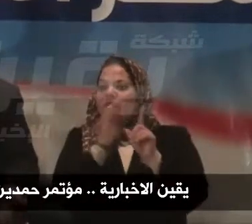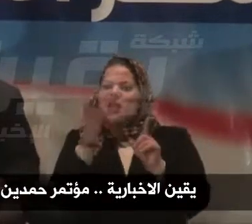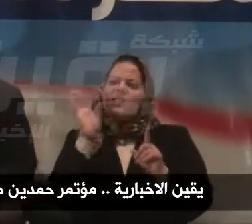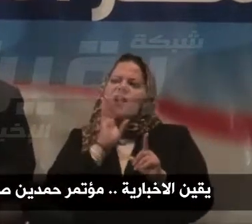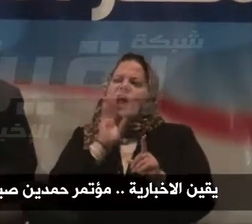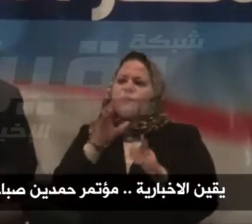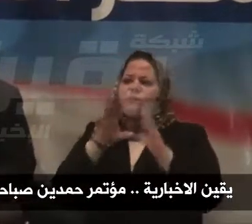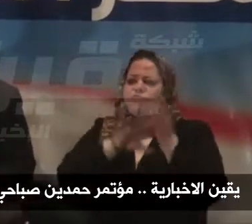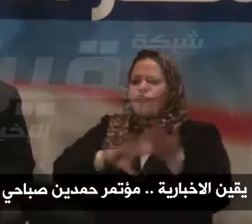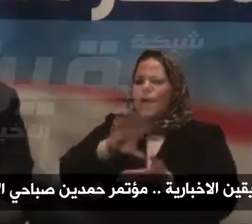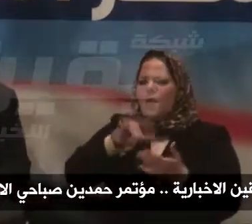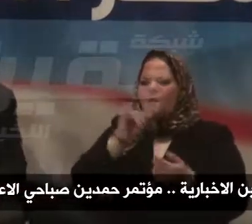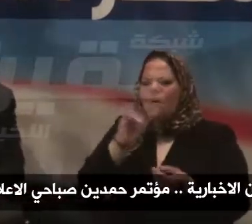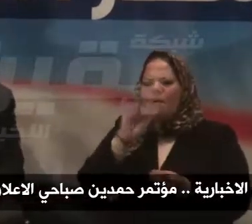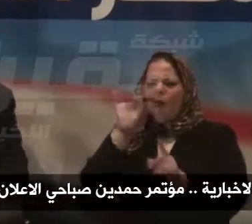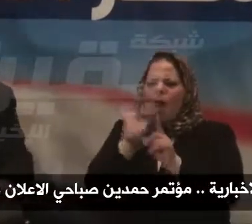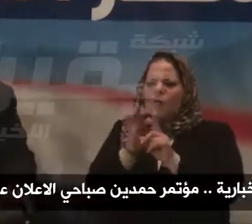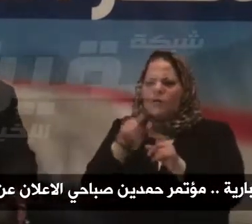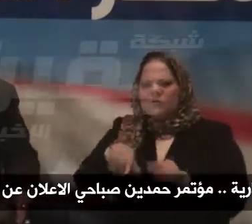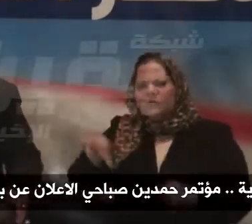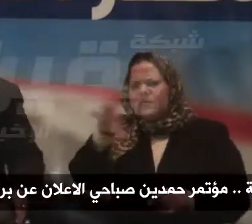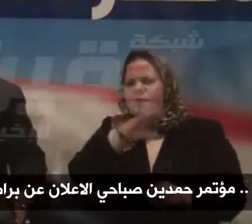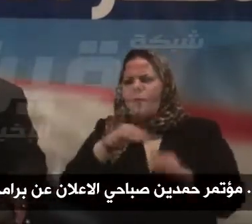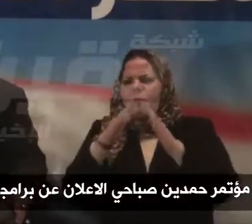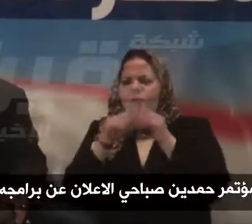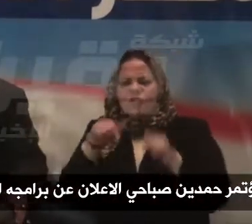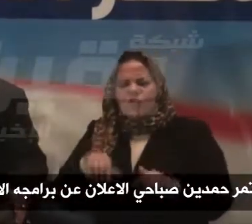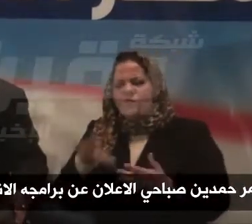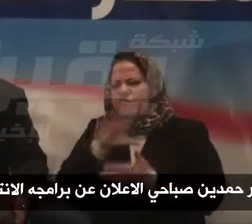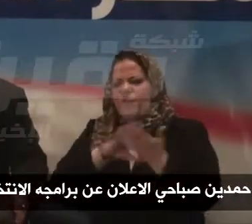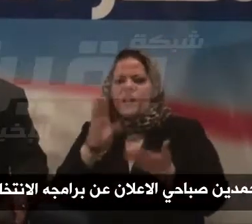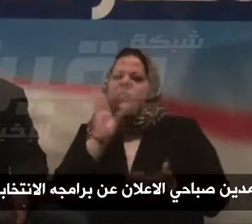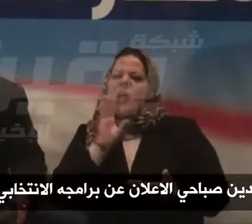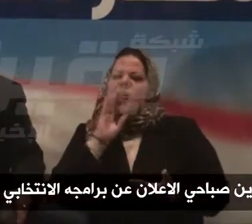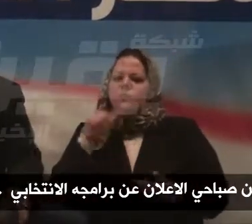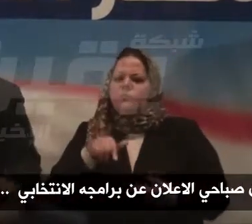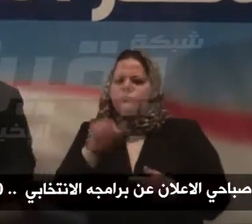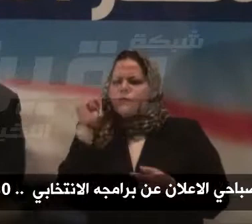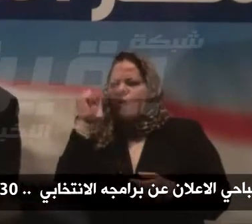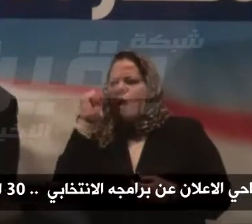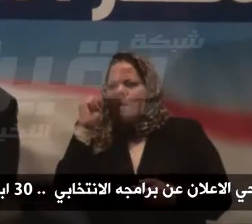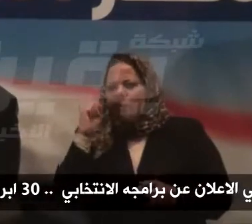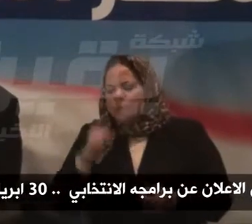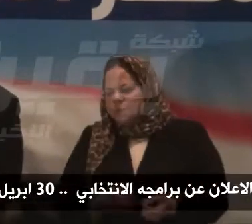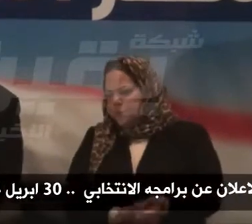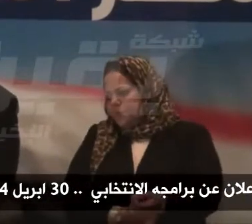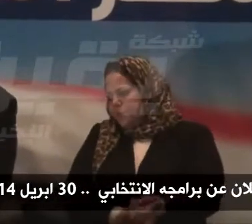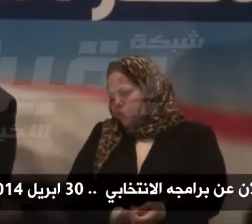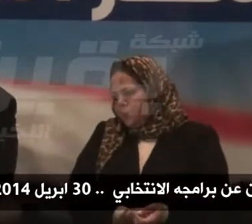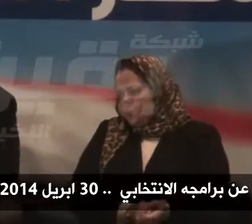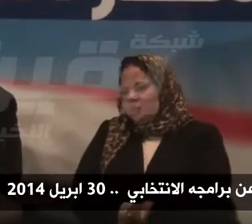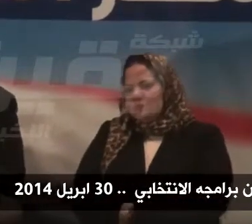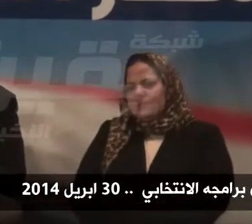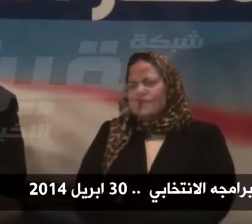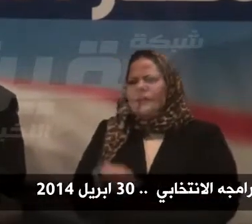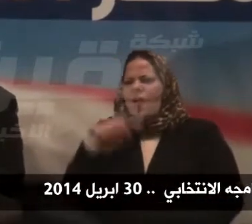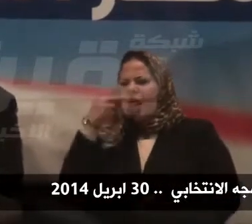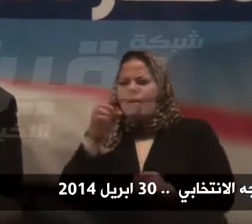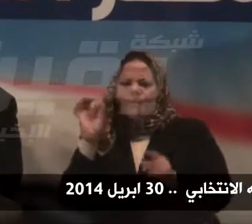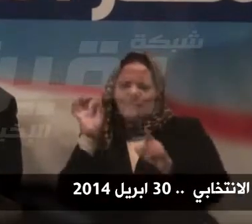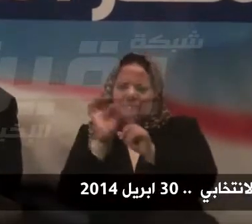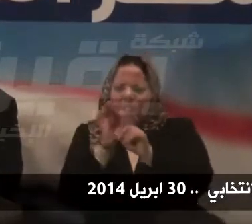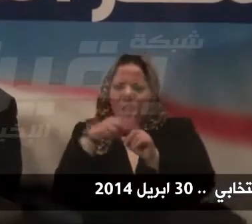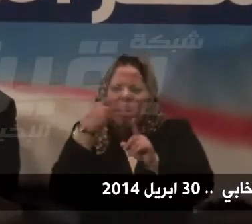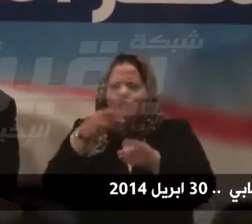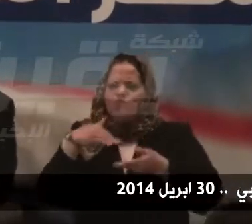المشكلة، تعتبر مشكلة أساسية عندنا في مصر. انا هدخل في الحل على طول